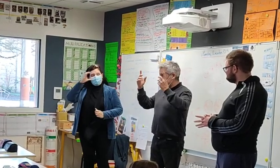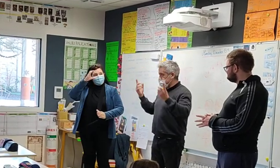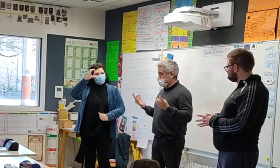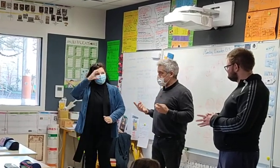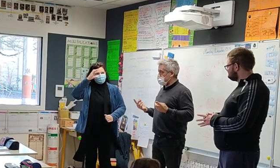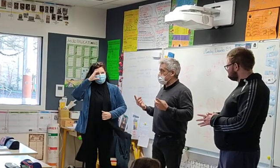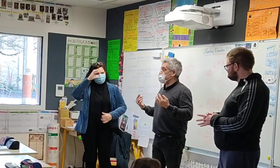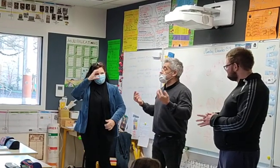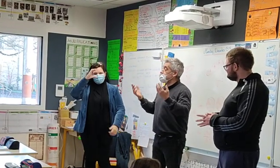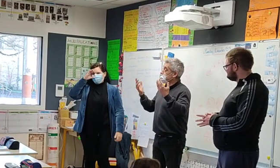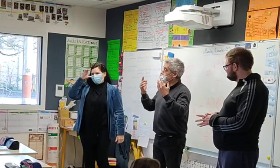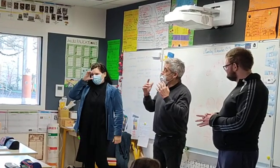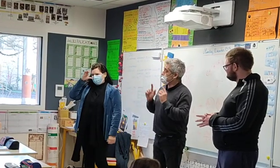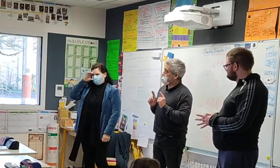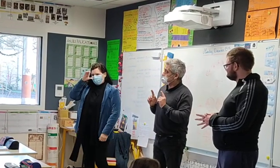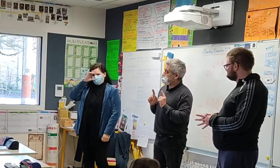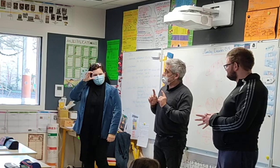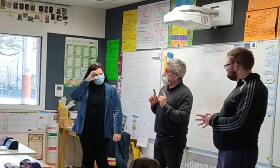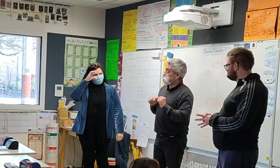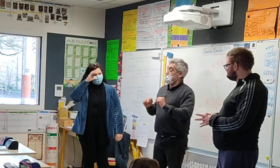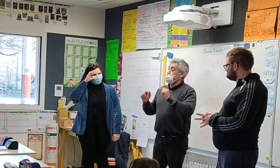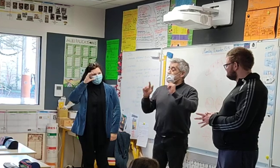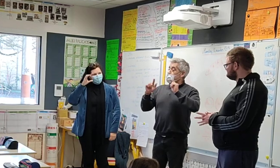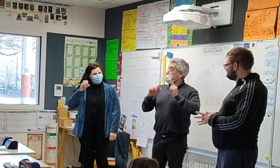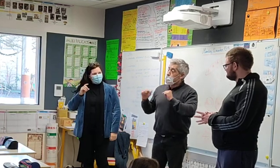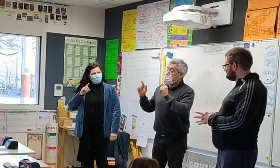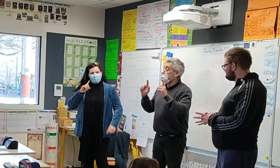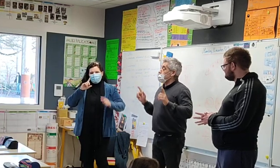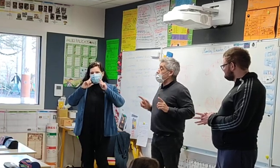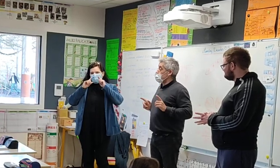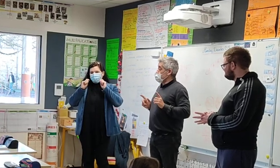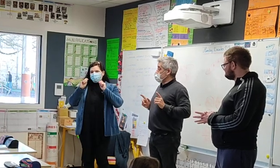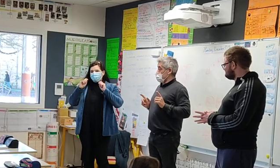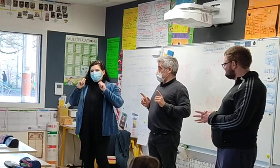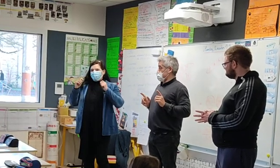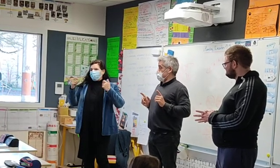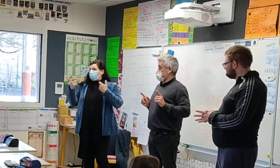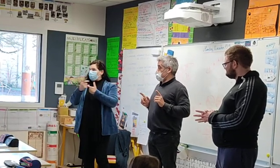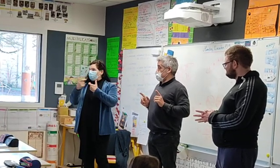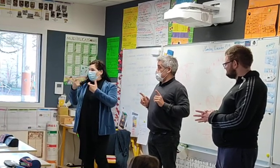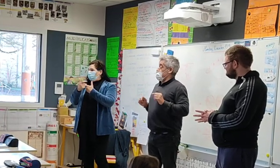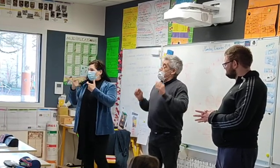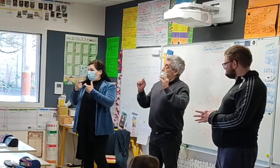on participe. Mais attention. Parce que quand on rigole, nous,